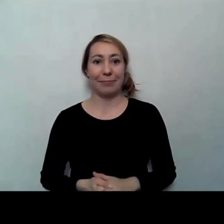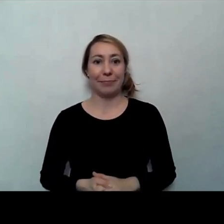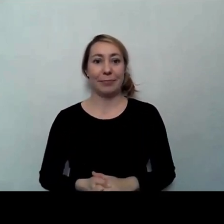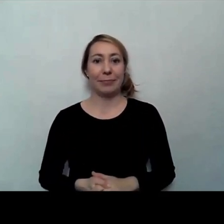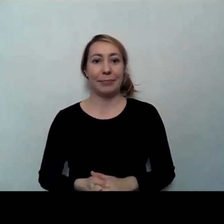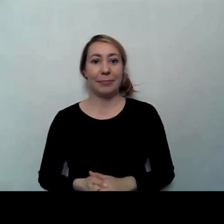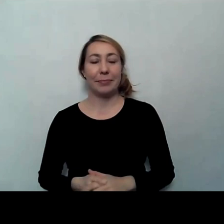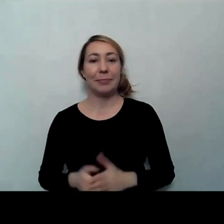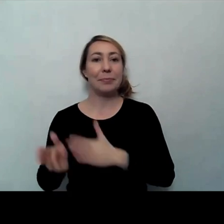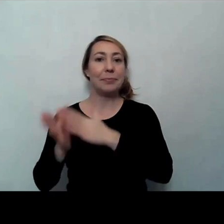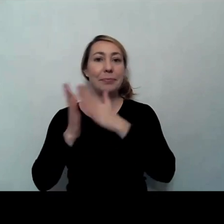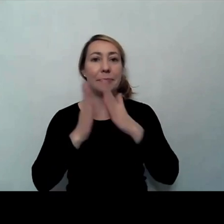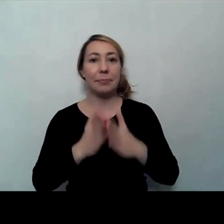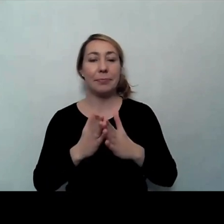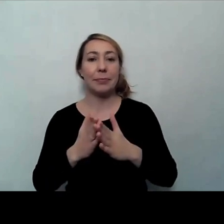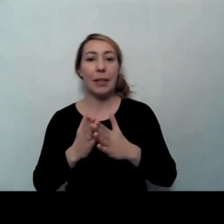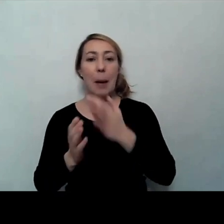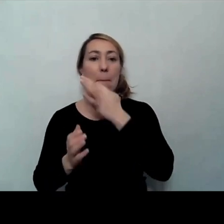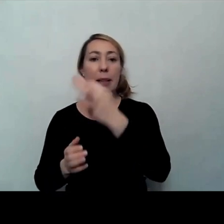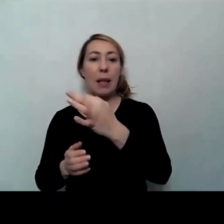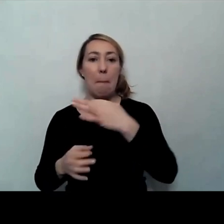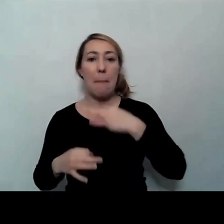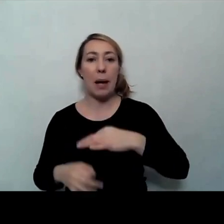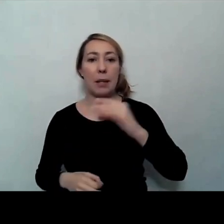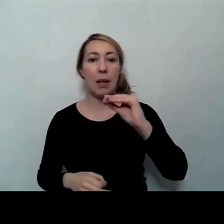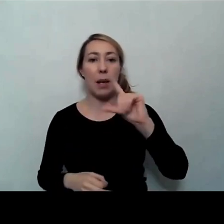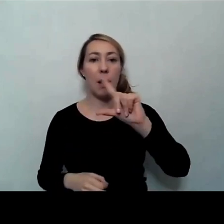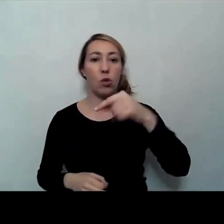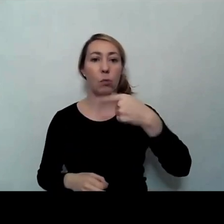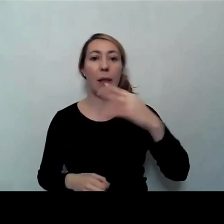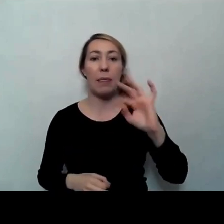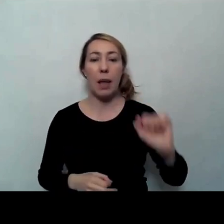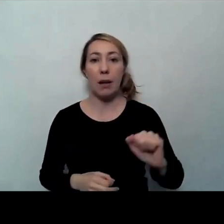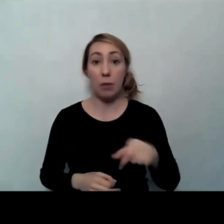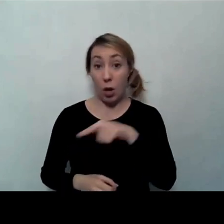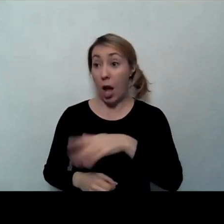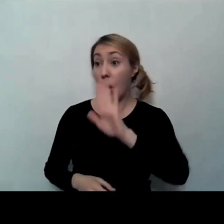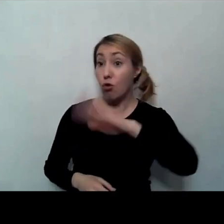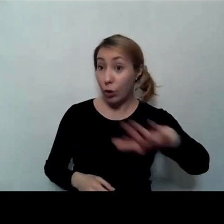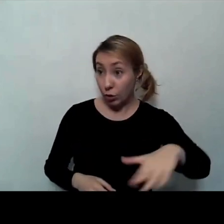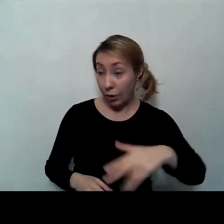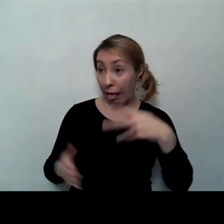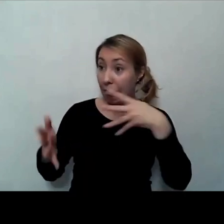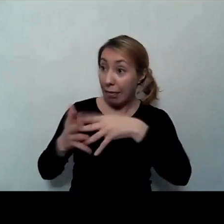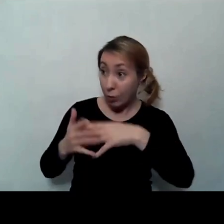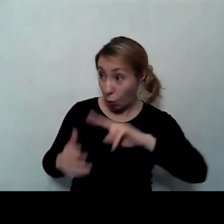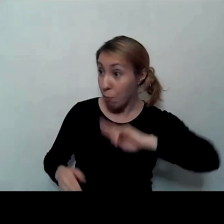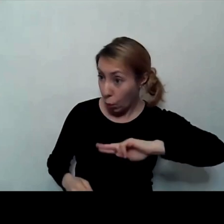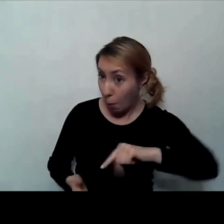A kolejne pytanie od pani Elżbiety. Czy dzieciom podoba się ten test?